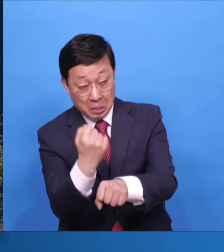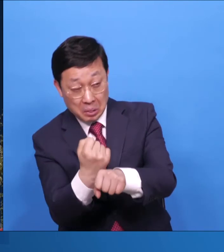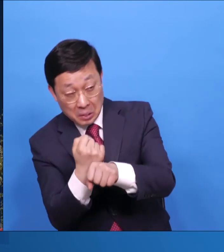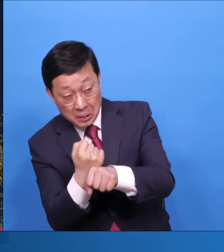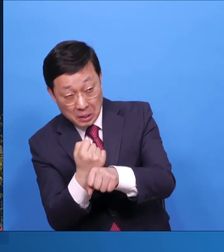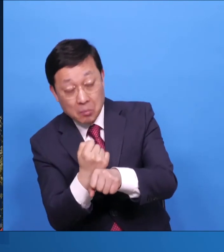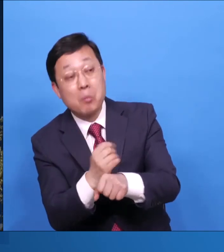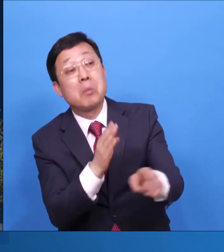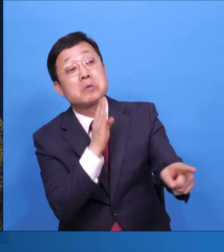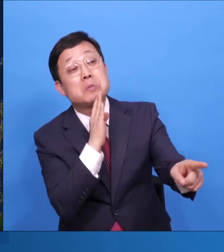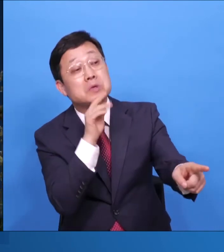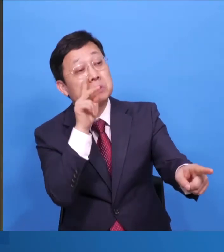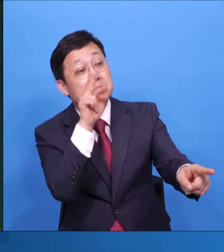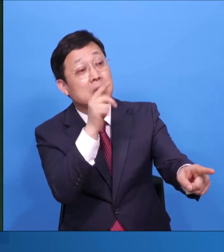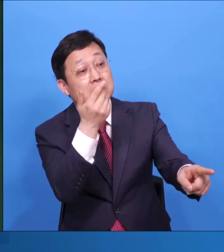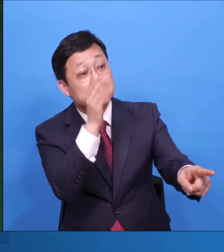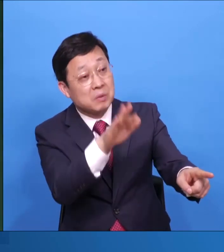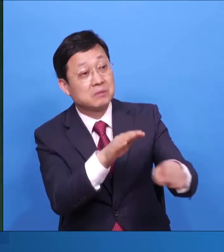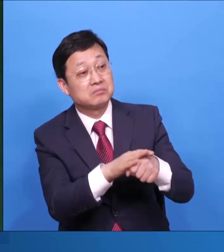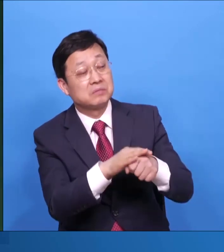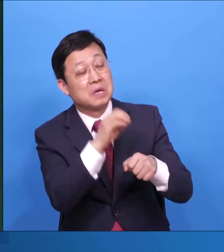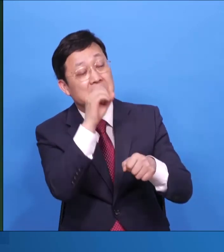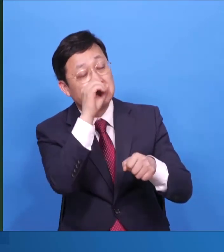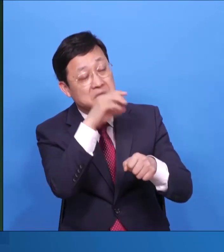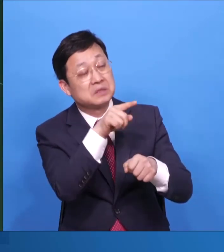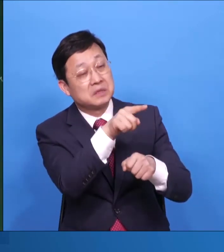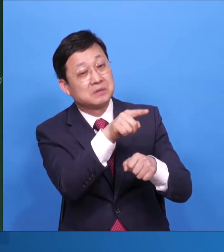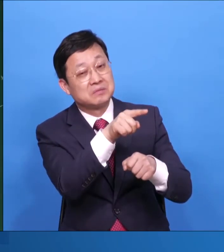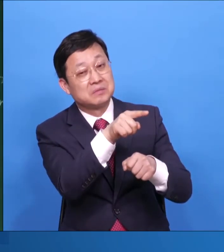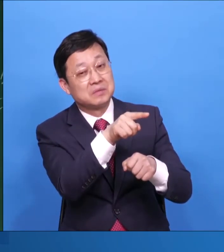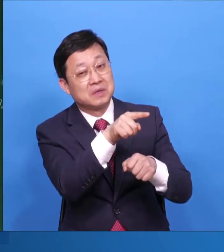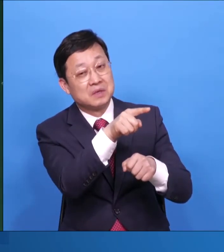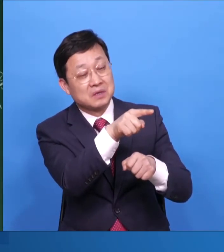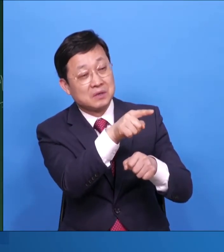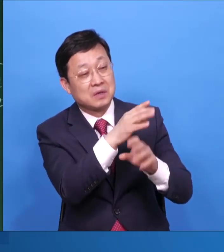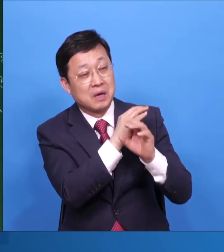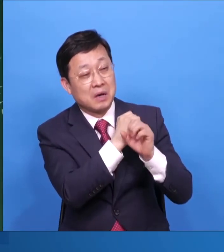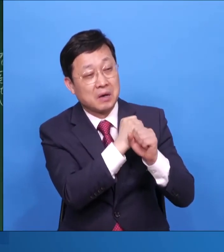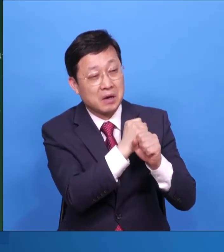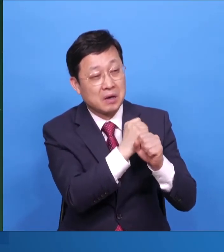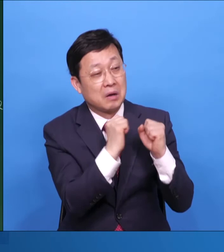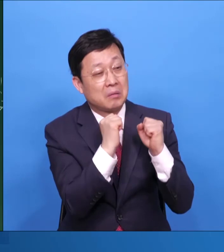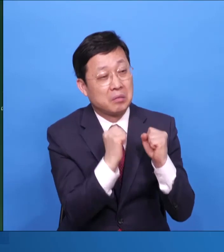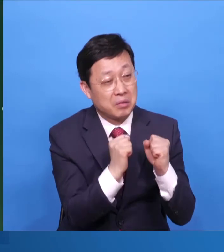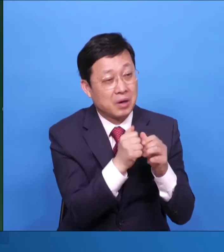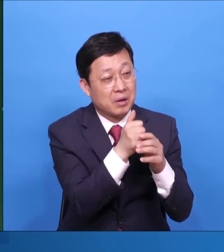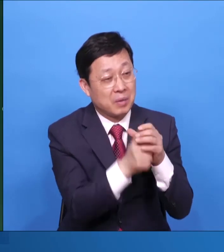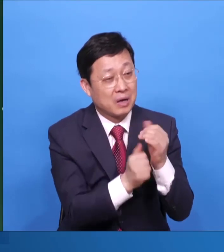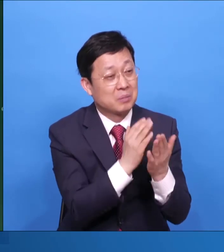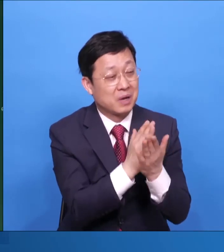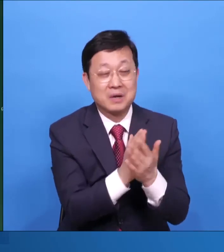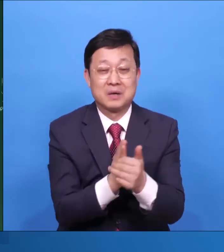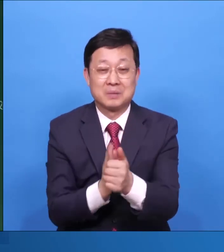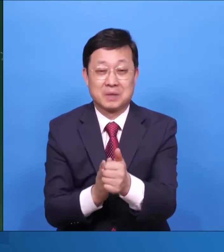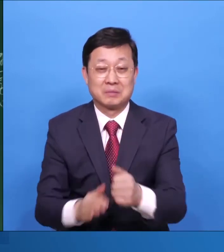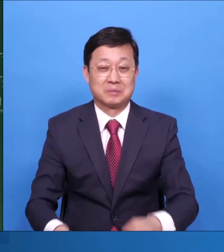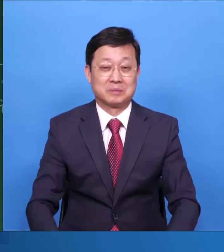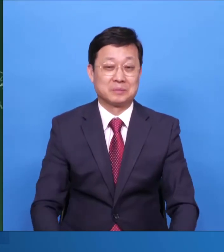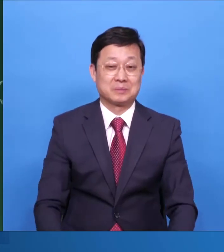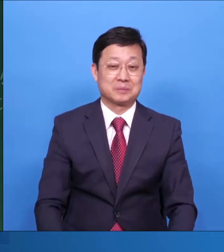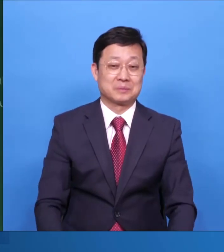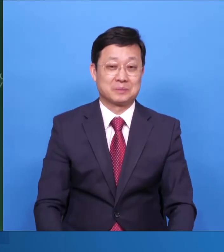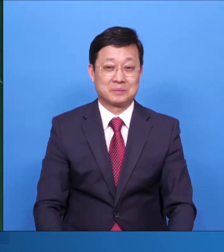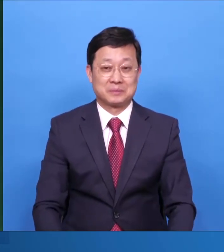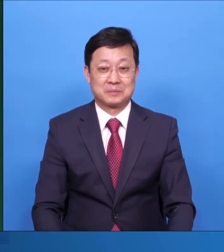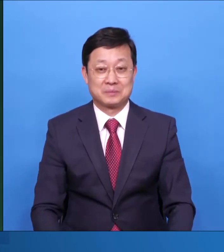parados. 완성은 아닙니다. No está cumplimentada aún. 그러고 여러분들은 영적